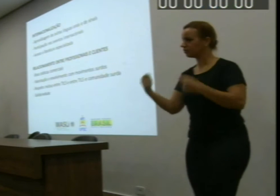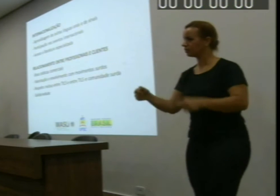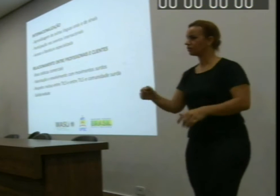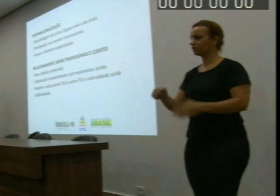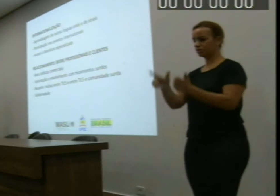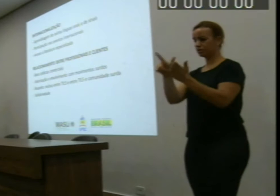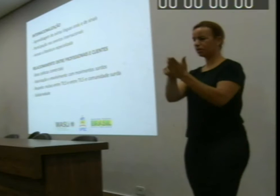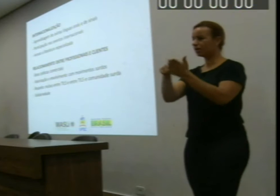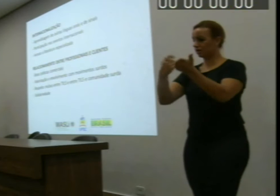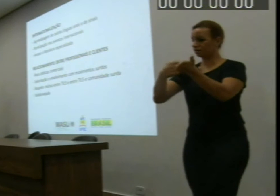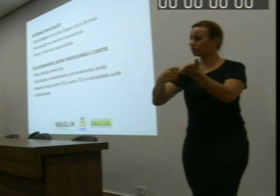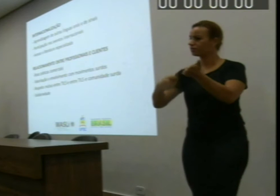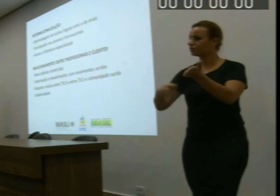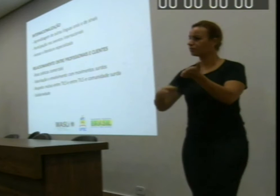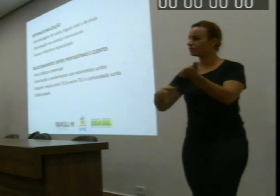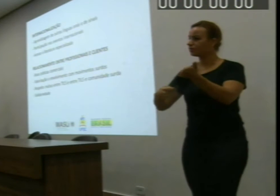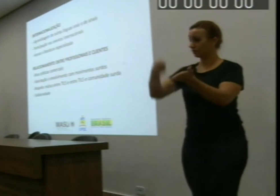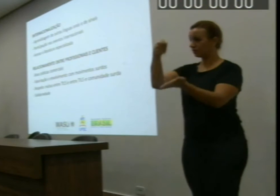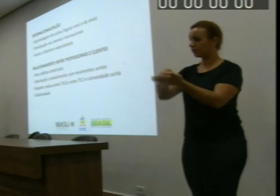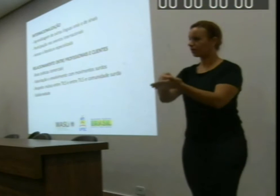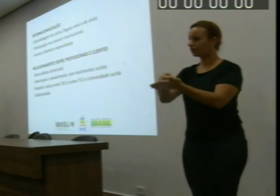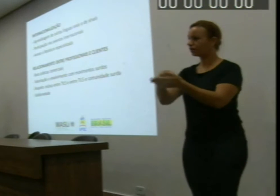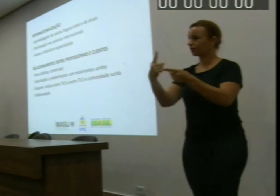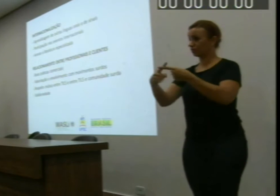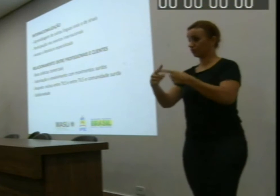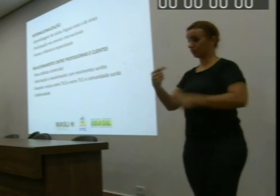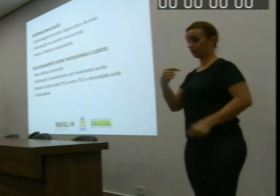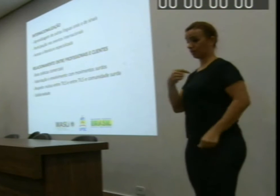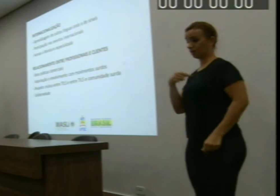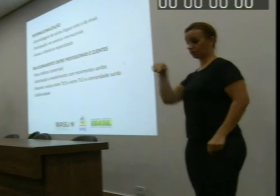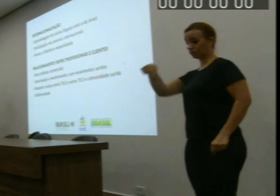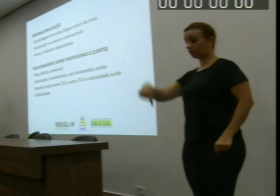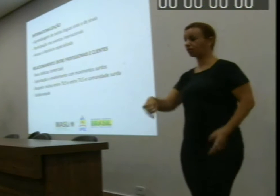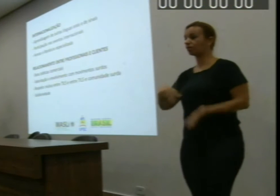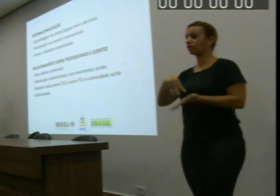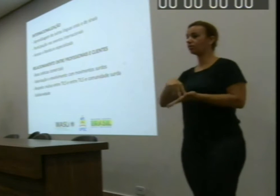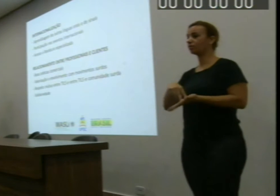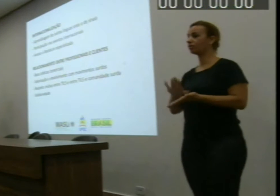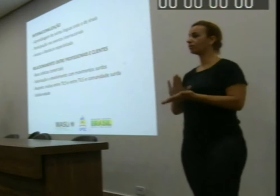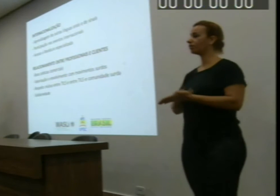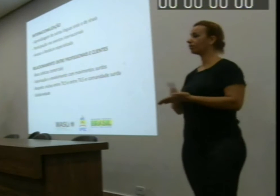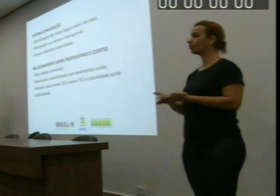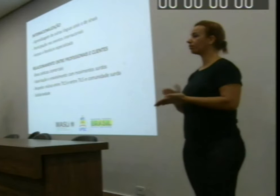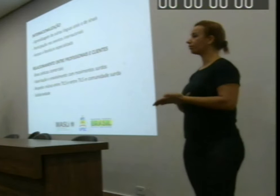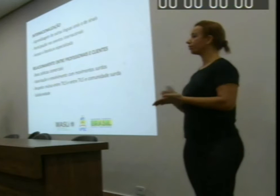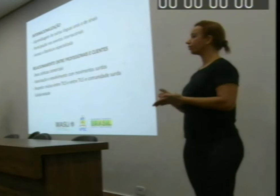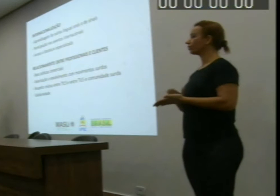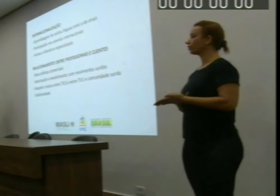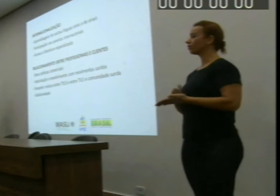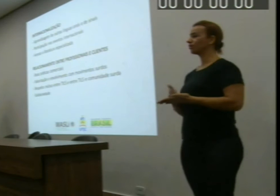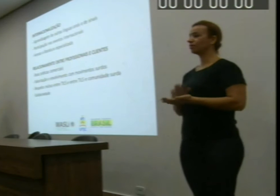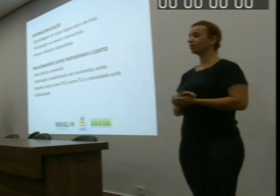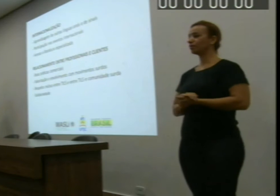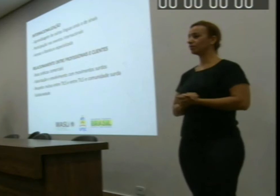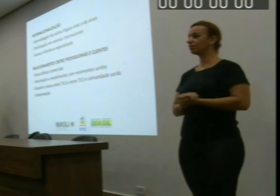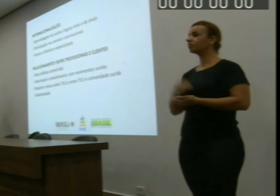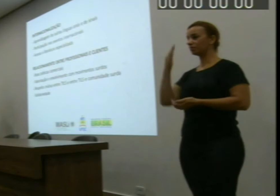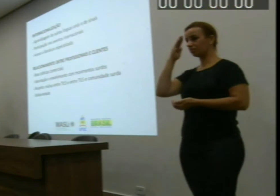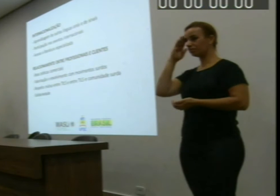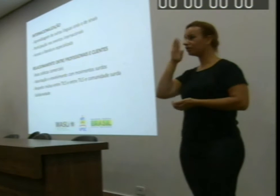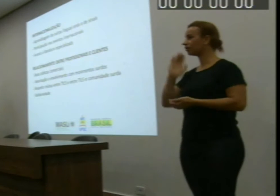protocolos tá e a gente precisa obedecer esses protocolos As instituições religiosas T que